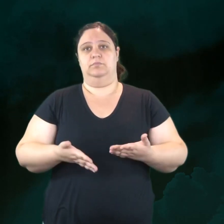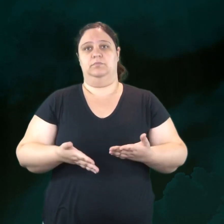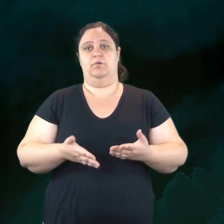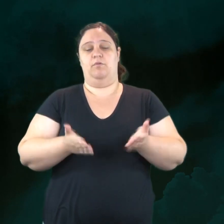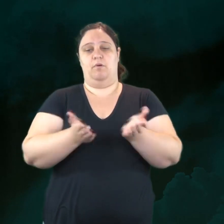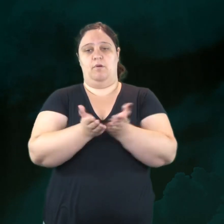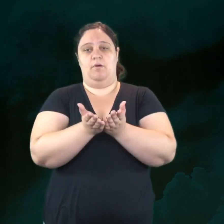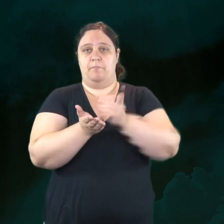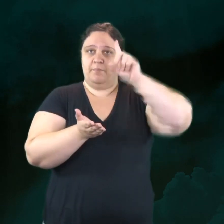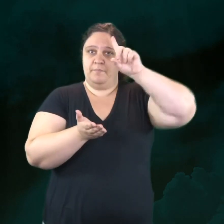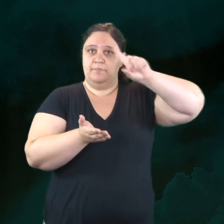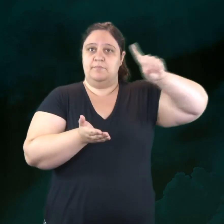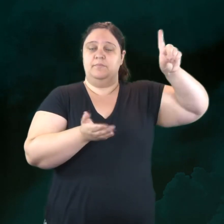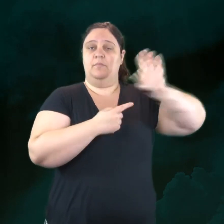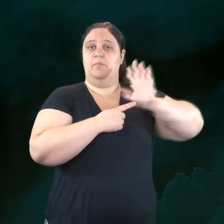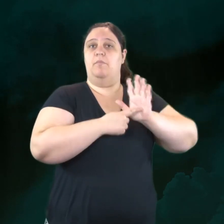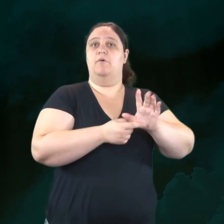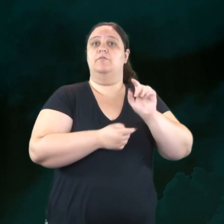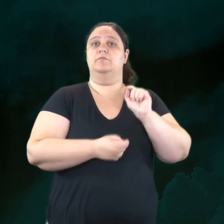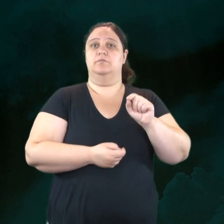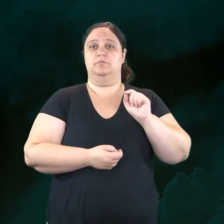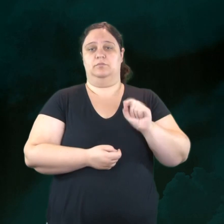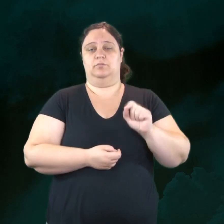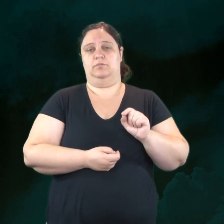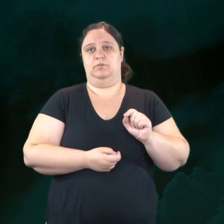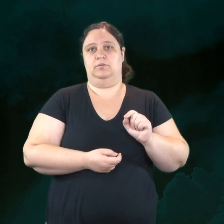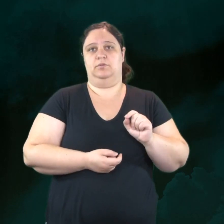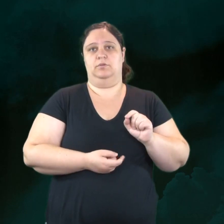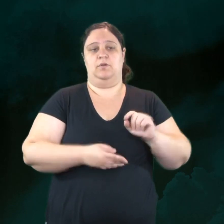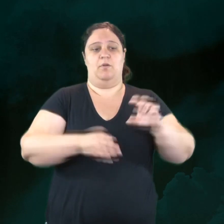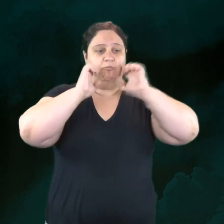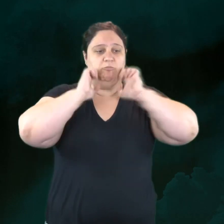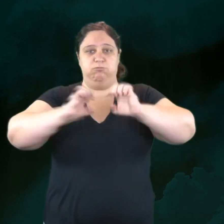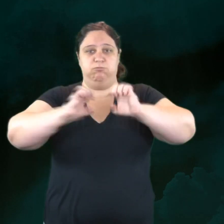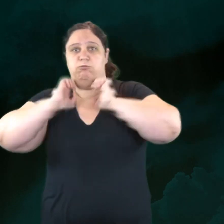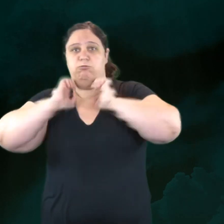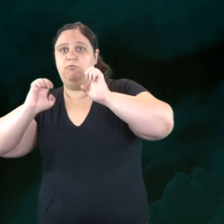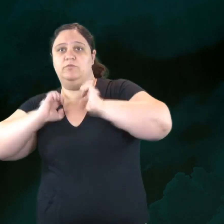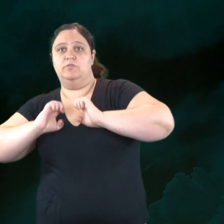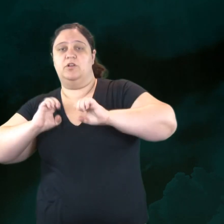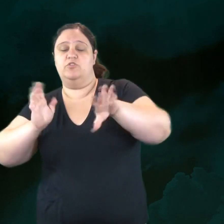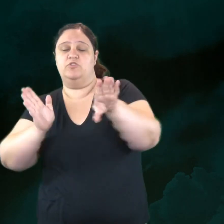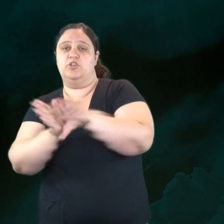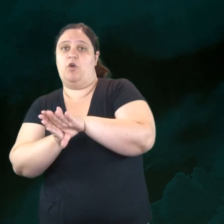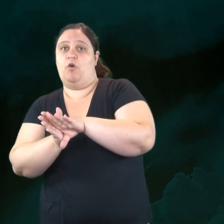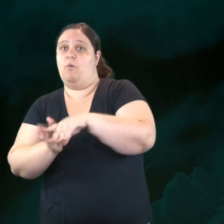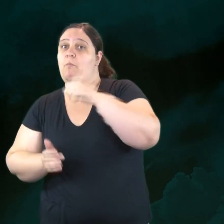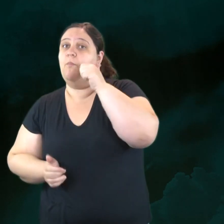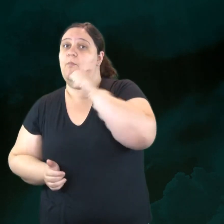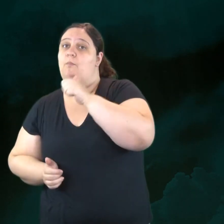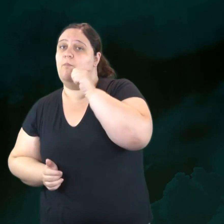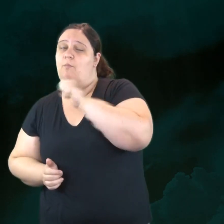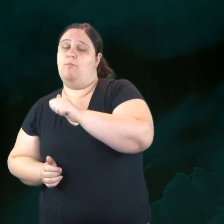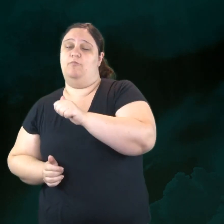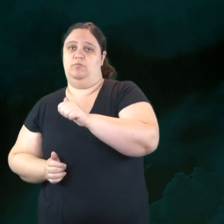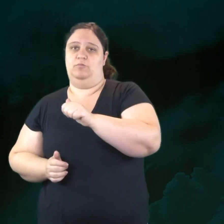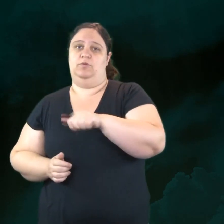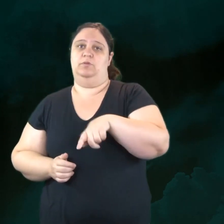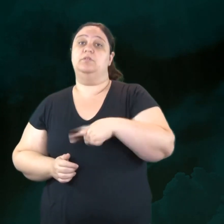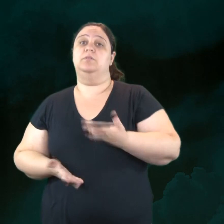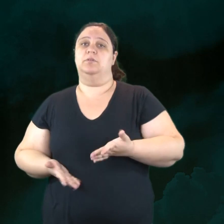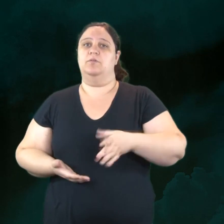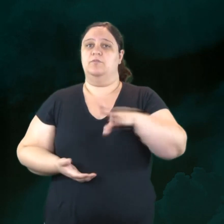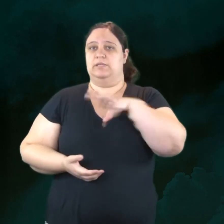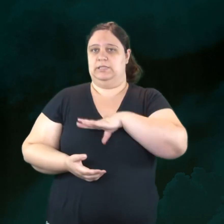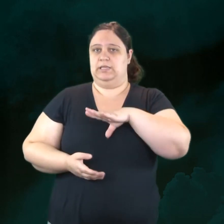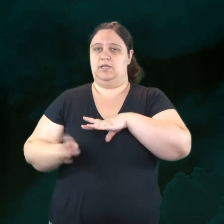que o Evangelho alcançou, aqui diz, muitas distintas mulheres. E na Bereia, que é a cidade seguinte em que